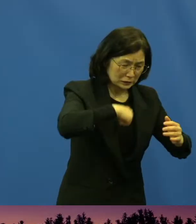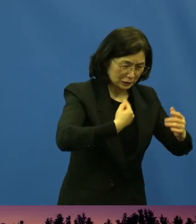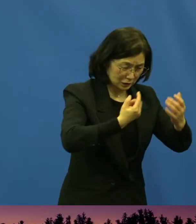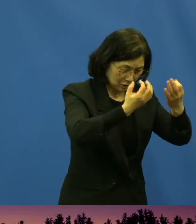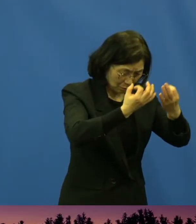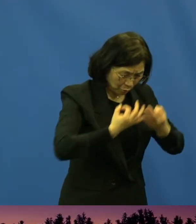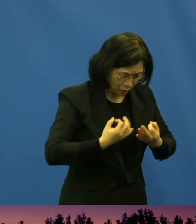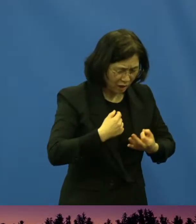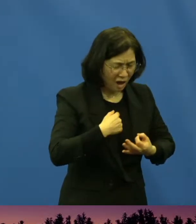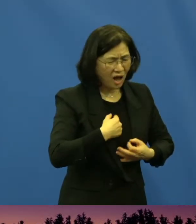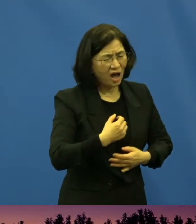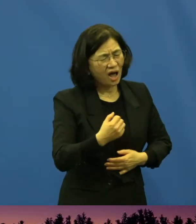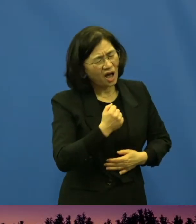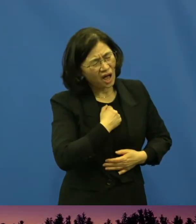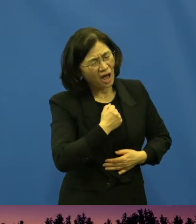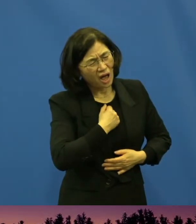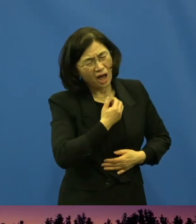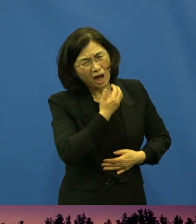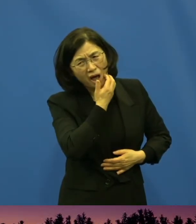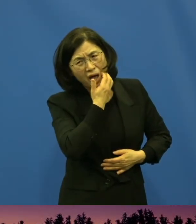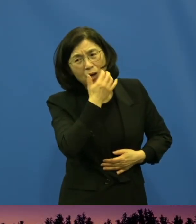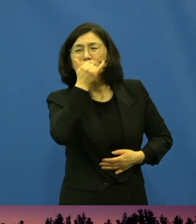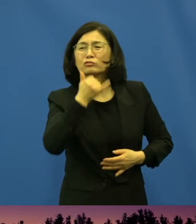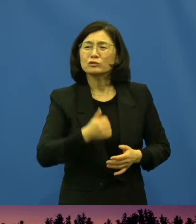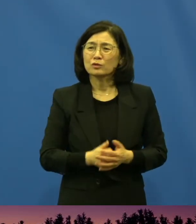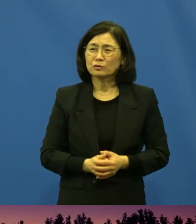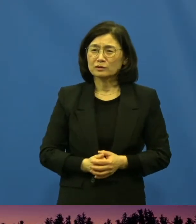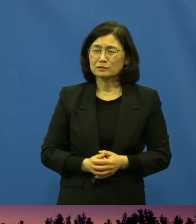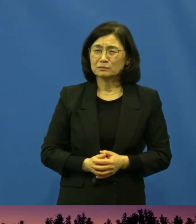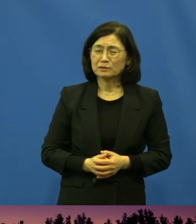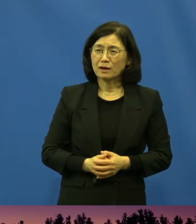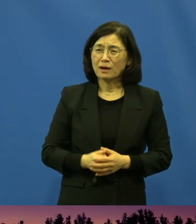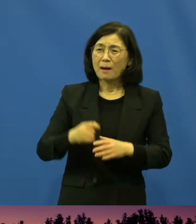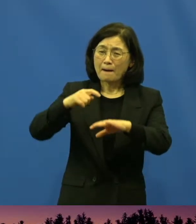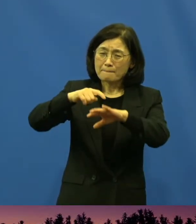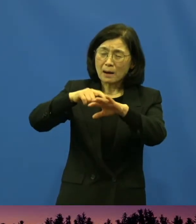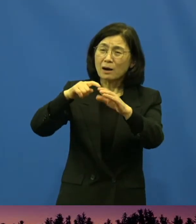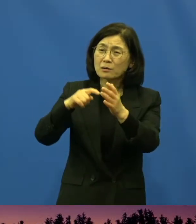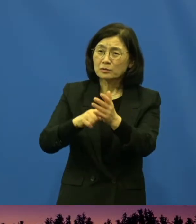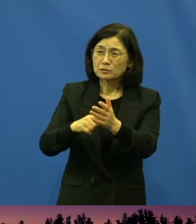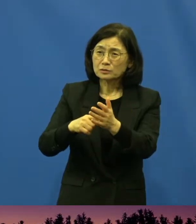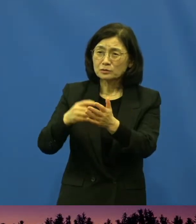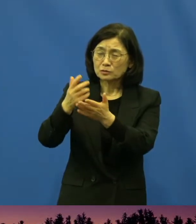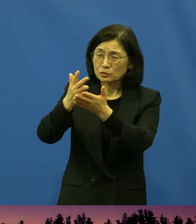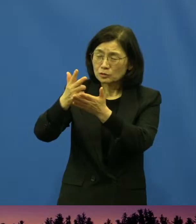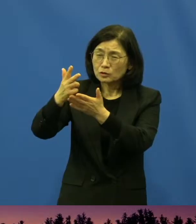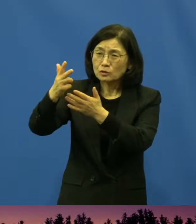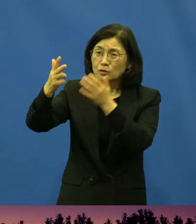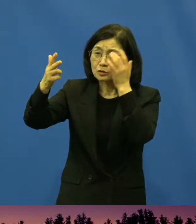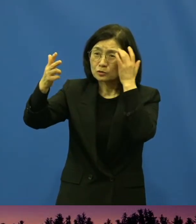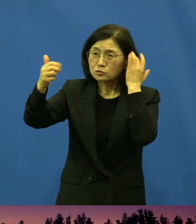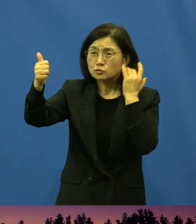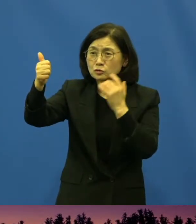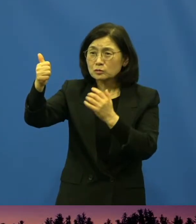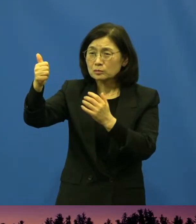문제는 현실입니다. 마음은 하늘에 닿아 있는데 이 현실은 그냥 바닥을 기는